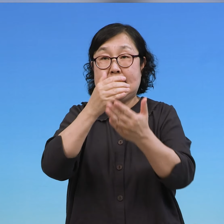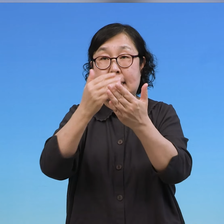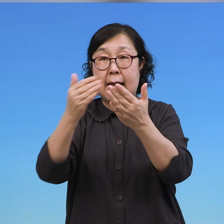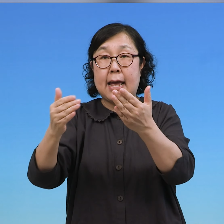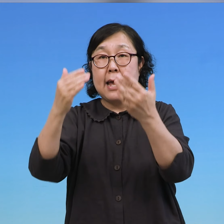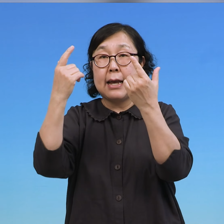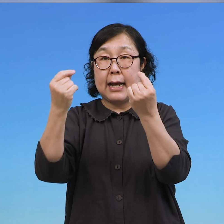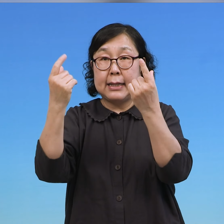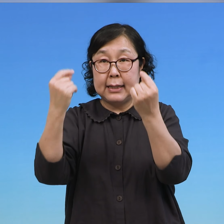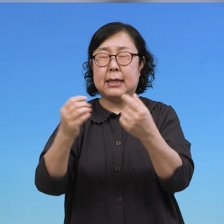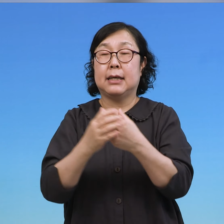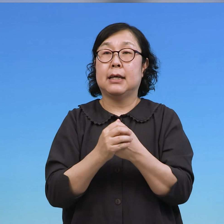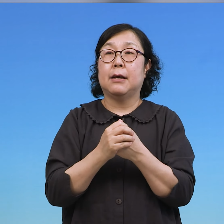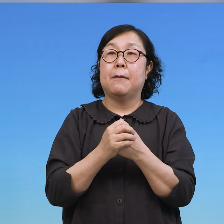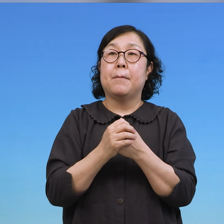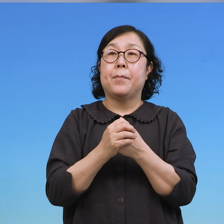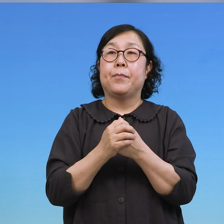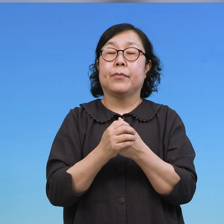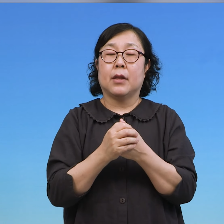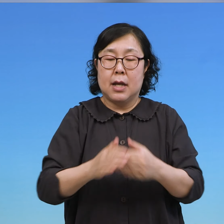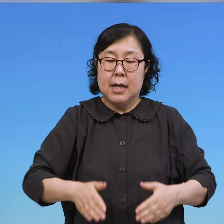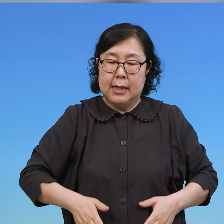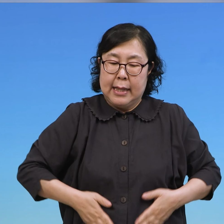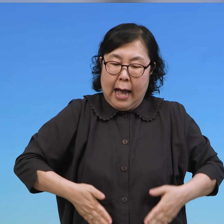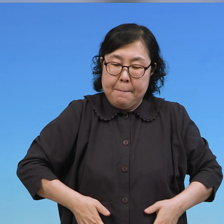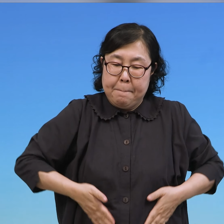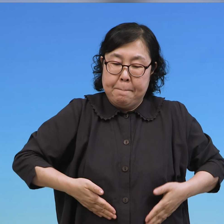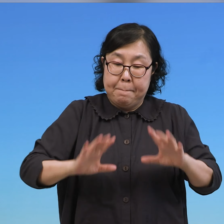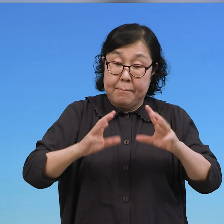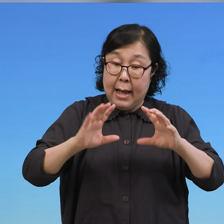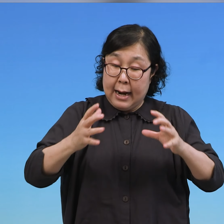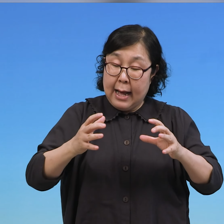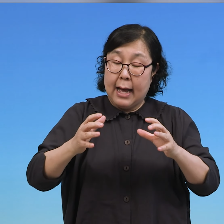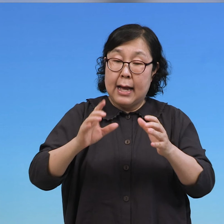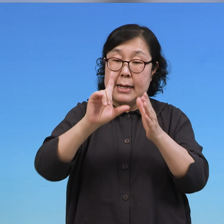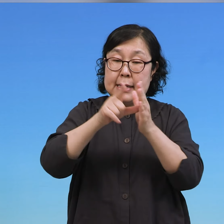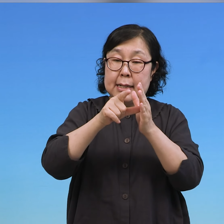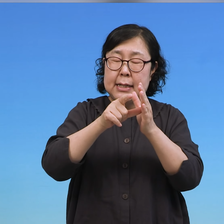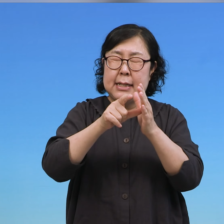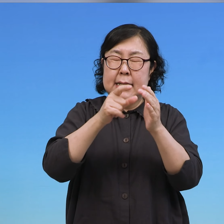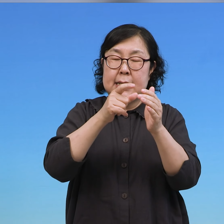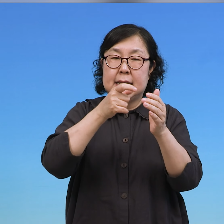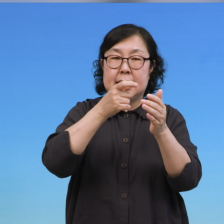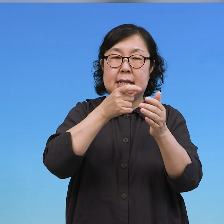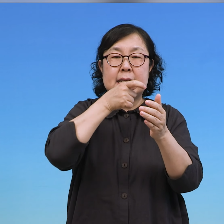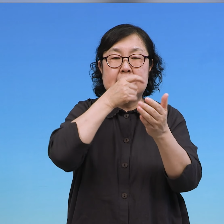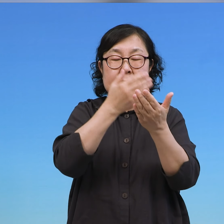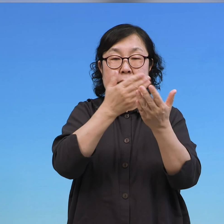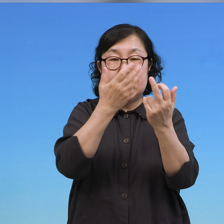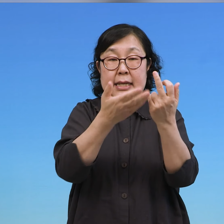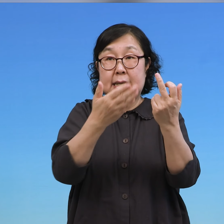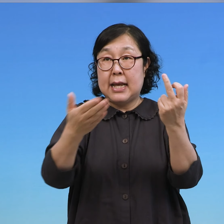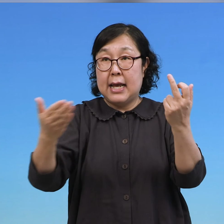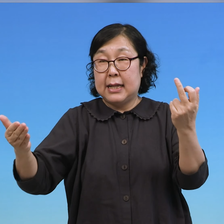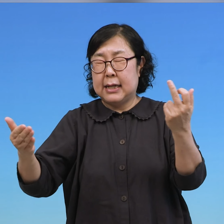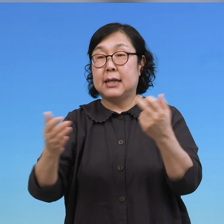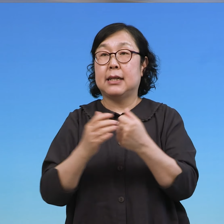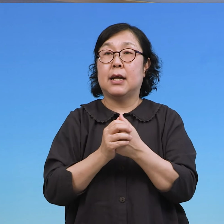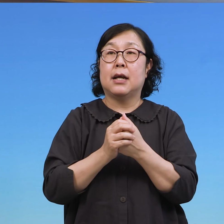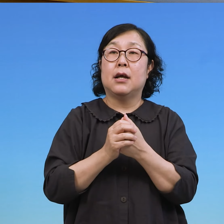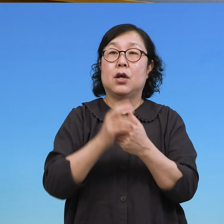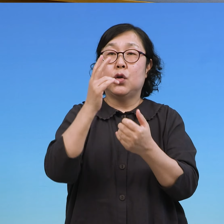여기다 넣느냐? 여러분이 4절에 나오는 남방 시내들 같이, 이게 무슨 의미인가 하면은요, 세번역으로 보면